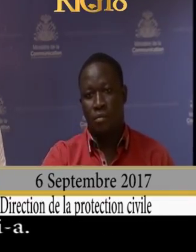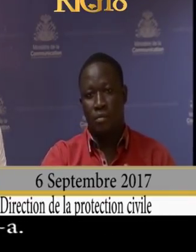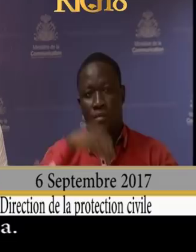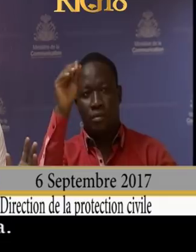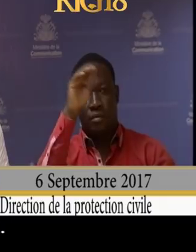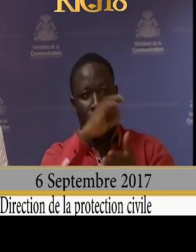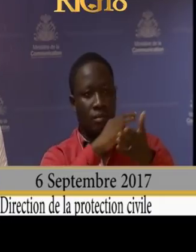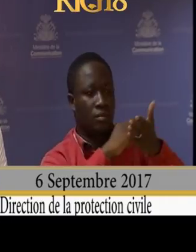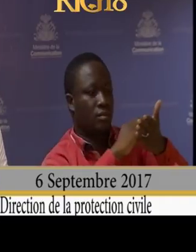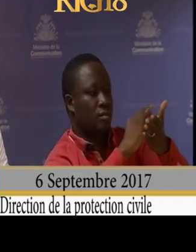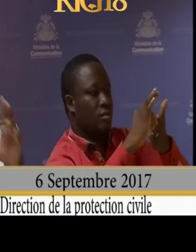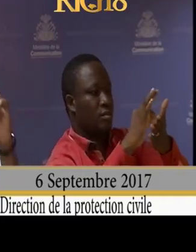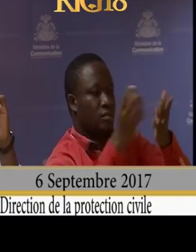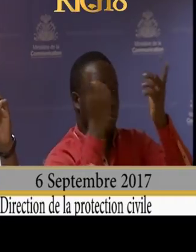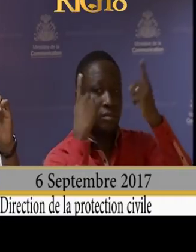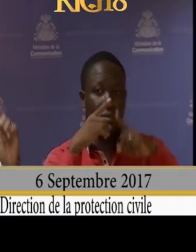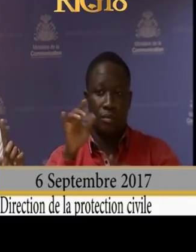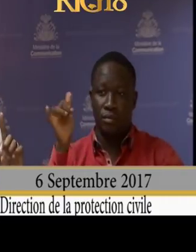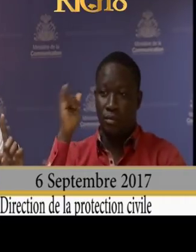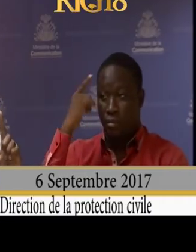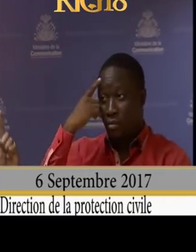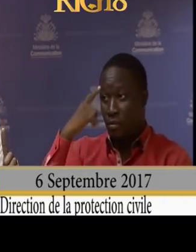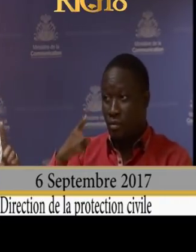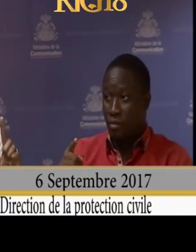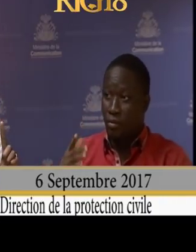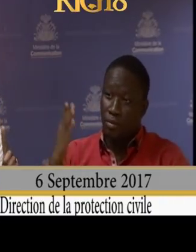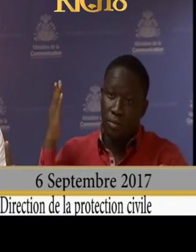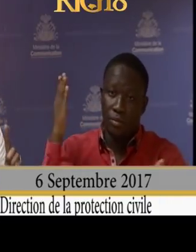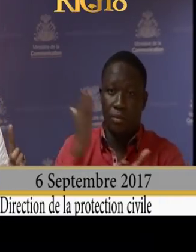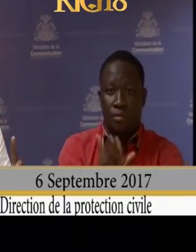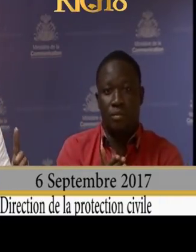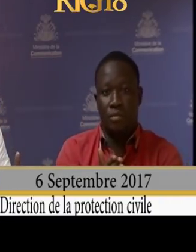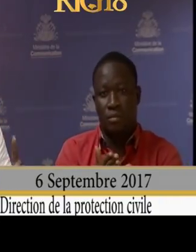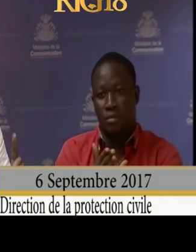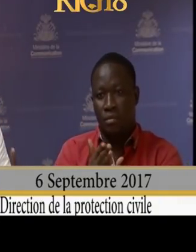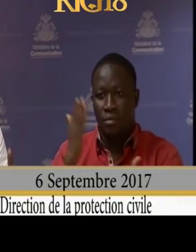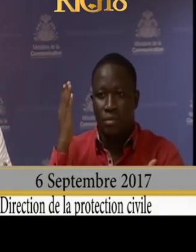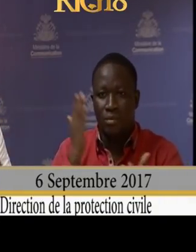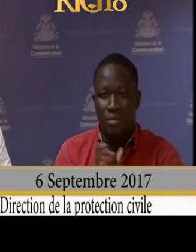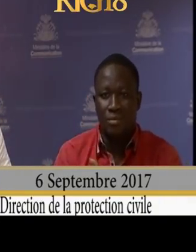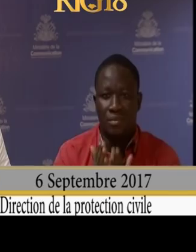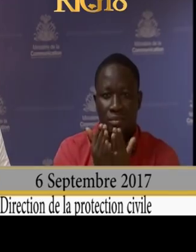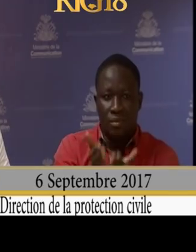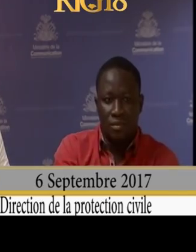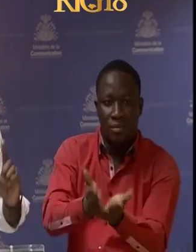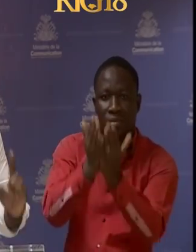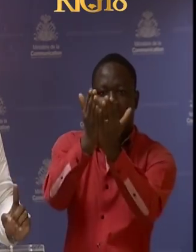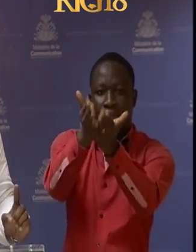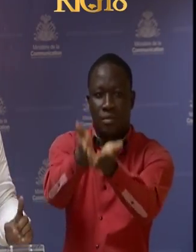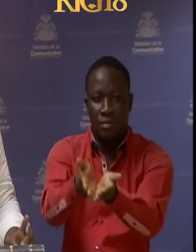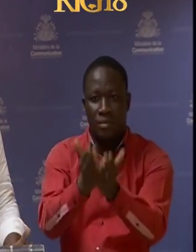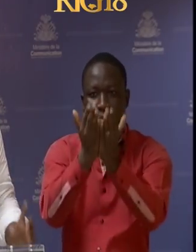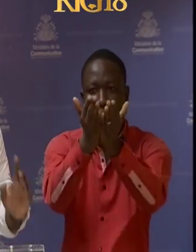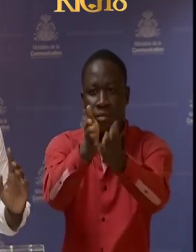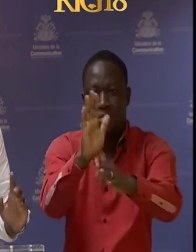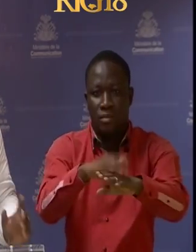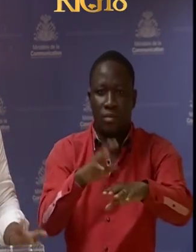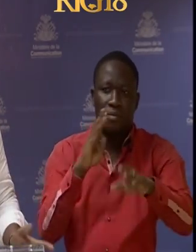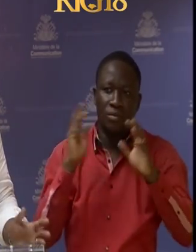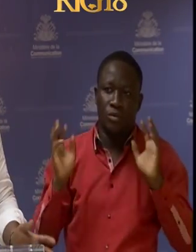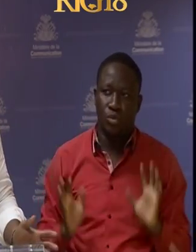sorti une note depuis hier pour interdire cabotage, interdire ti bateau prendre en mer parce que là qu'on y a là nous